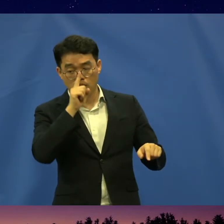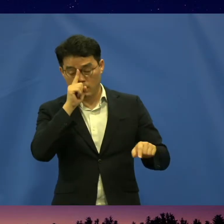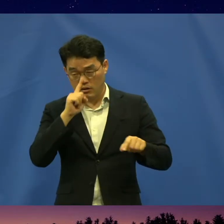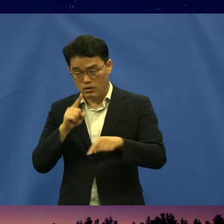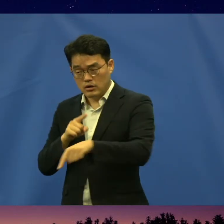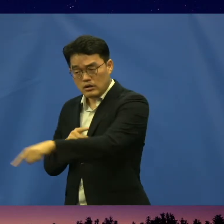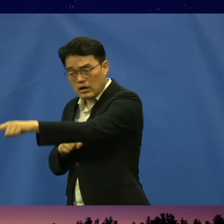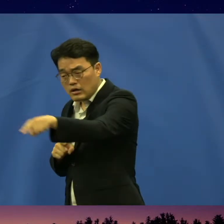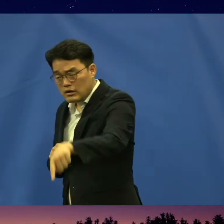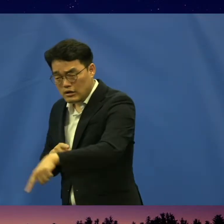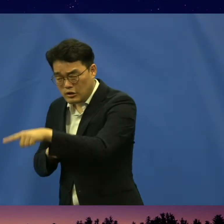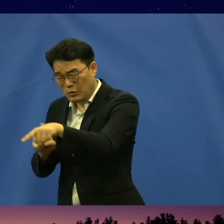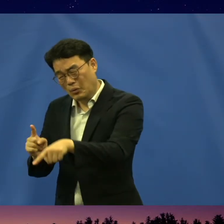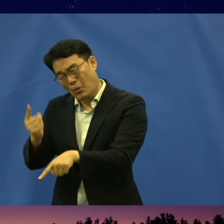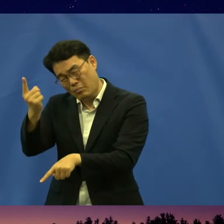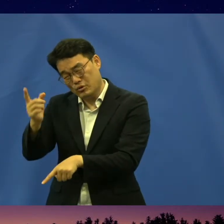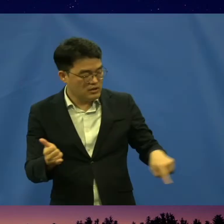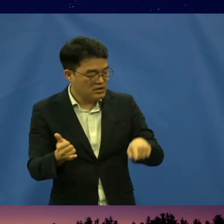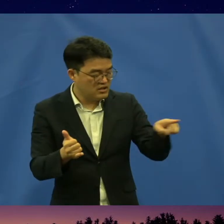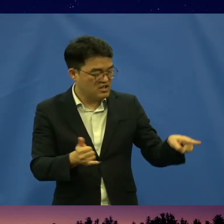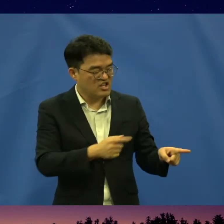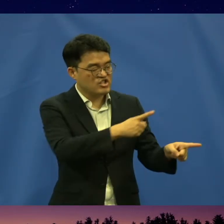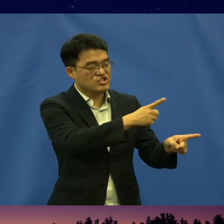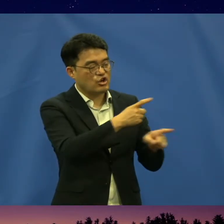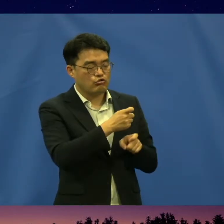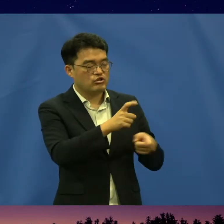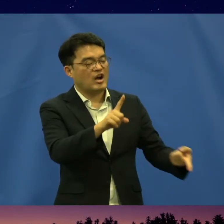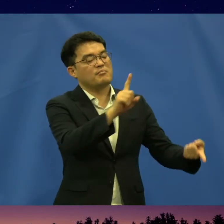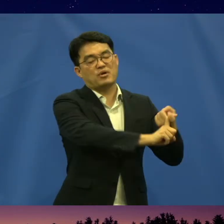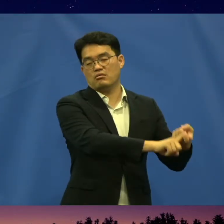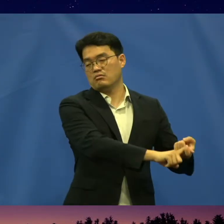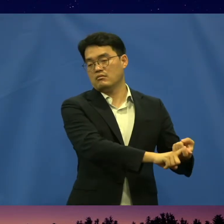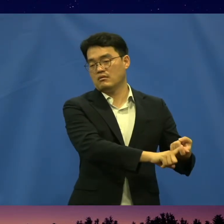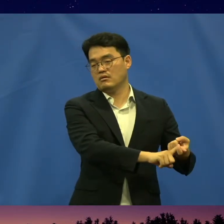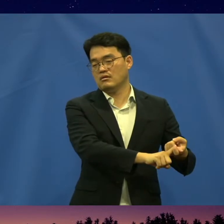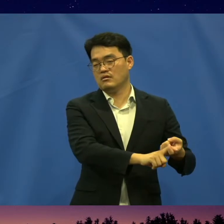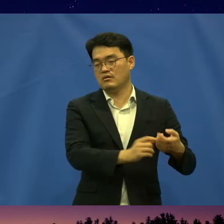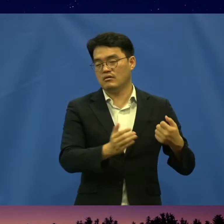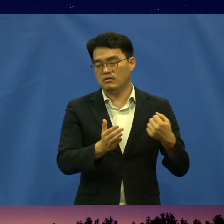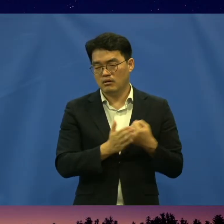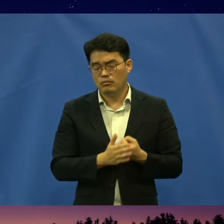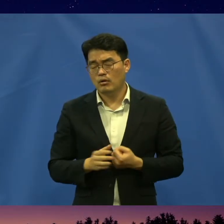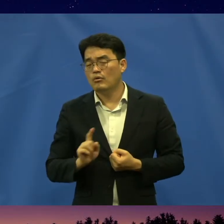야합을 하고, 그래서 이런 센시티브예요. 영적인 민감성.